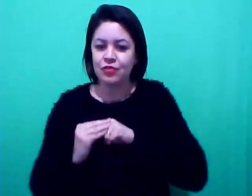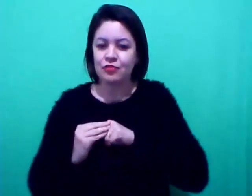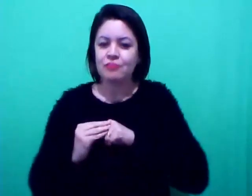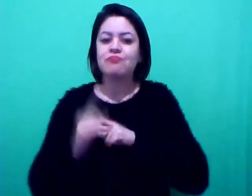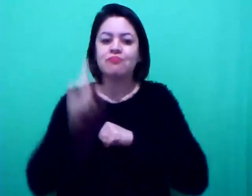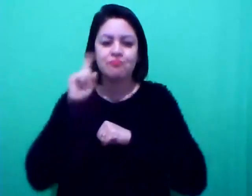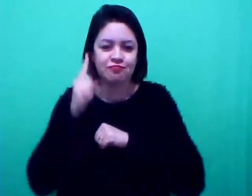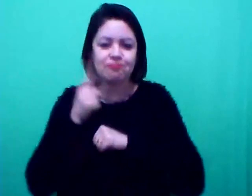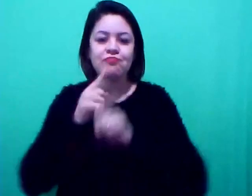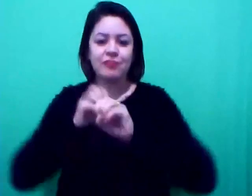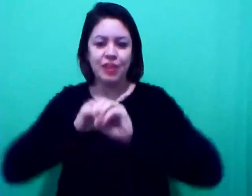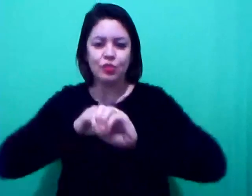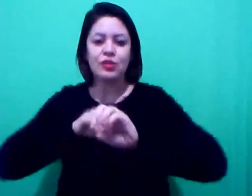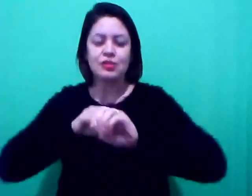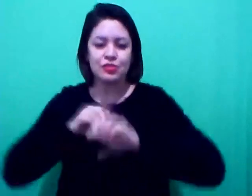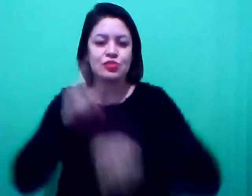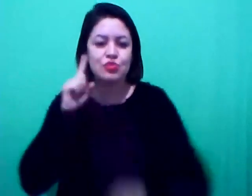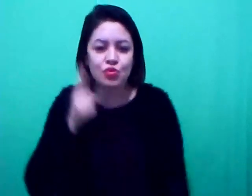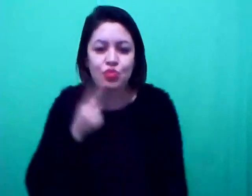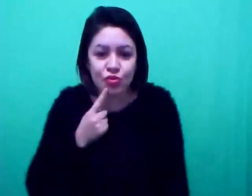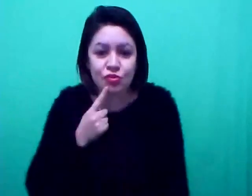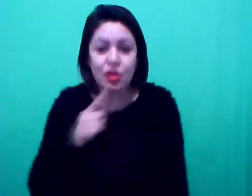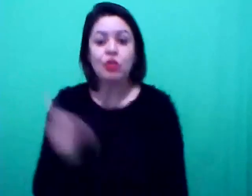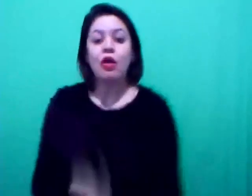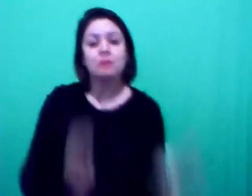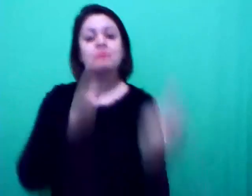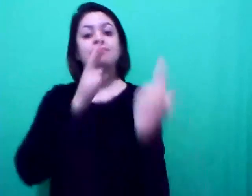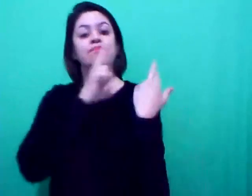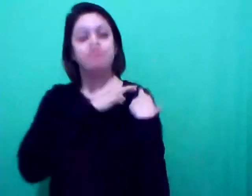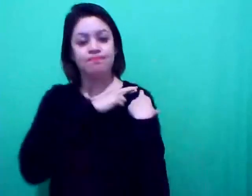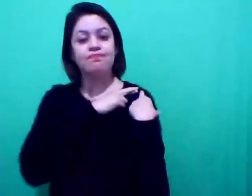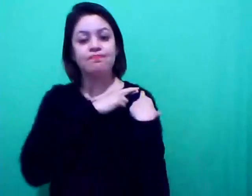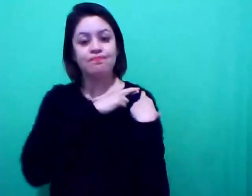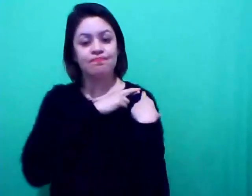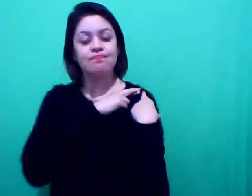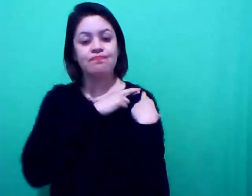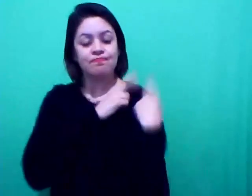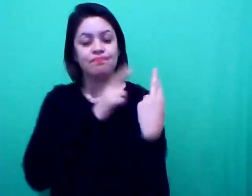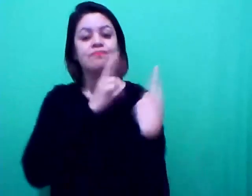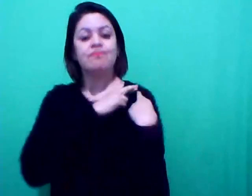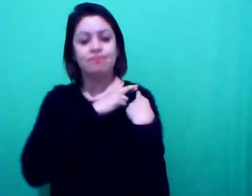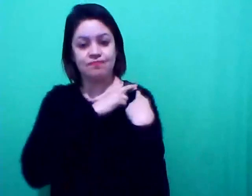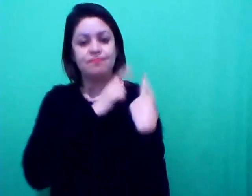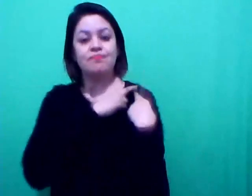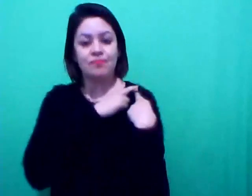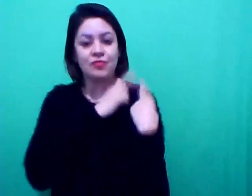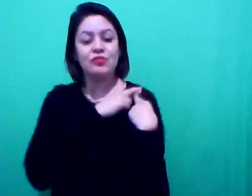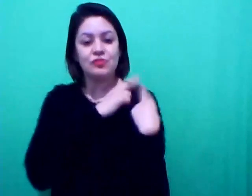Nesse contexto de ter conhecimento e tudo mais, nós temos um contexto, uma